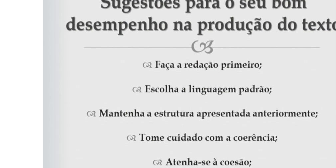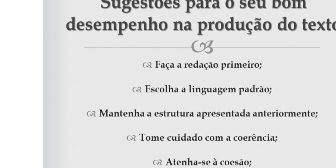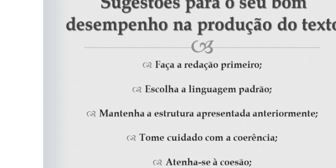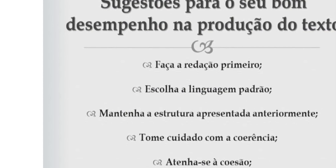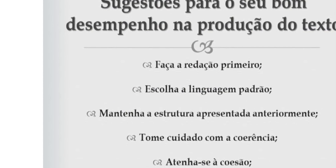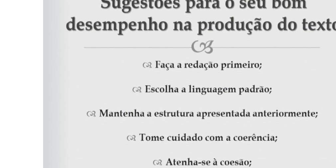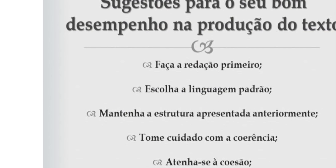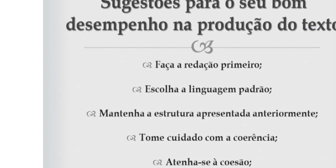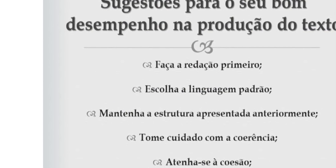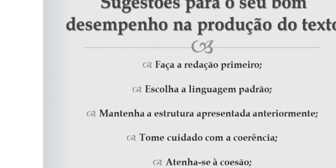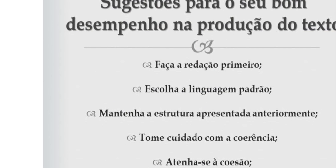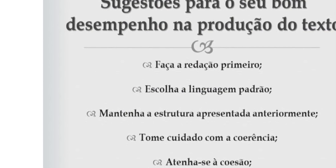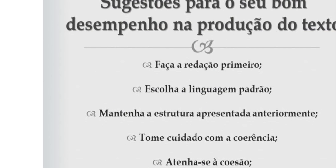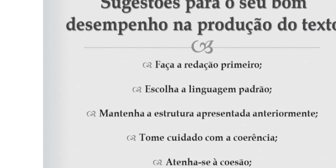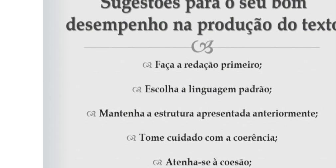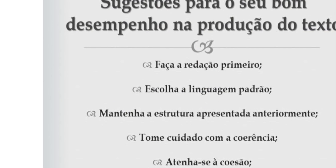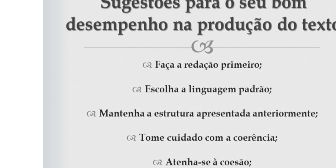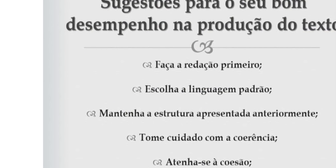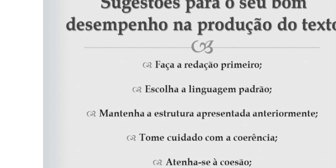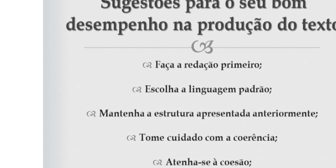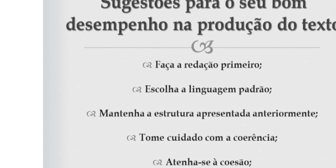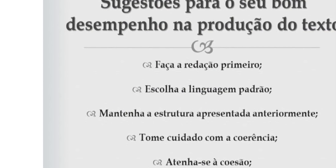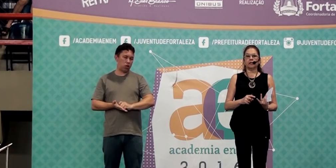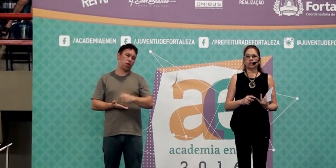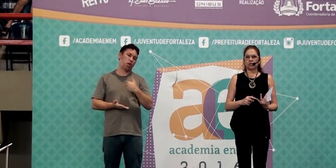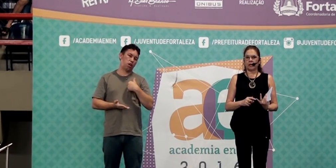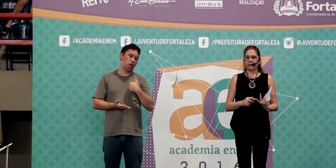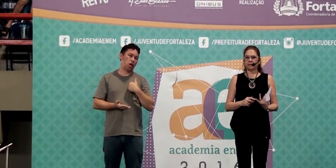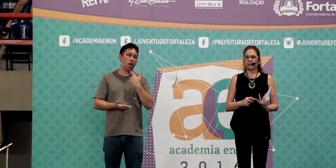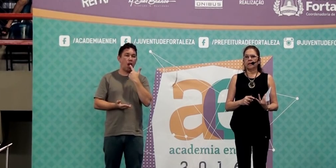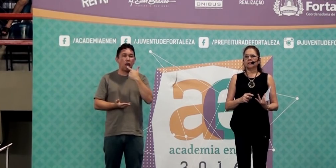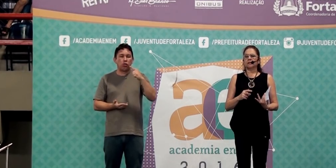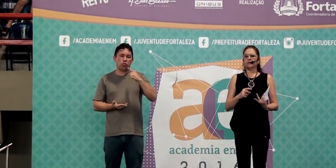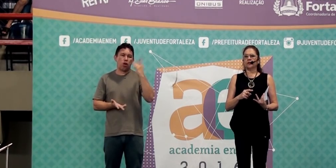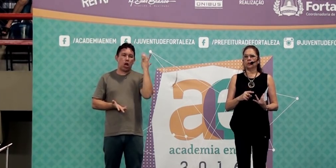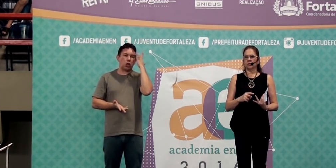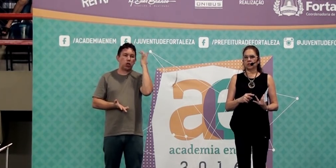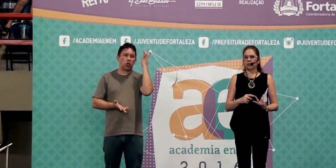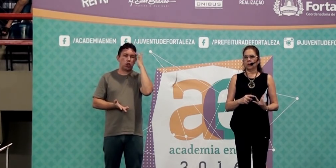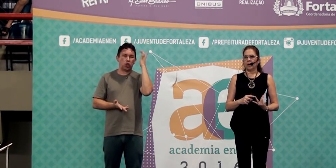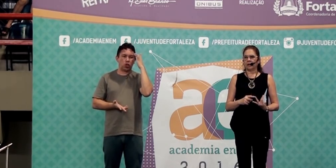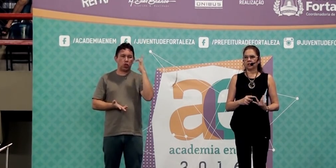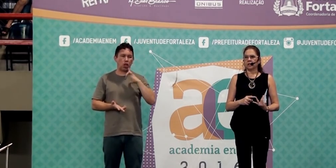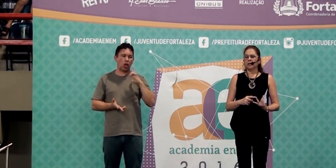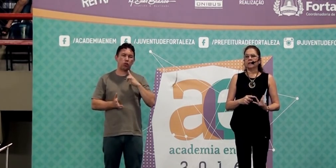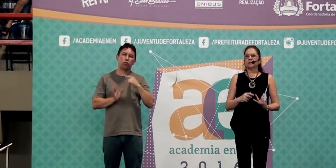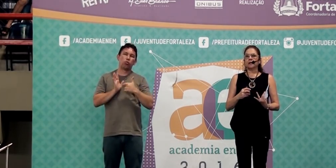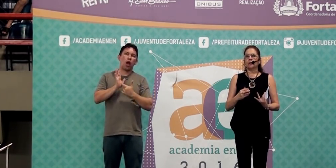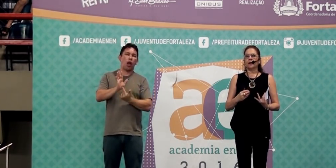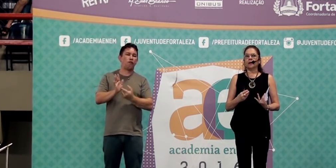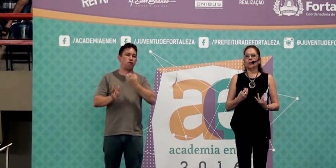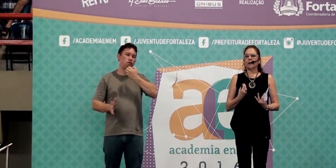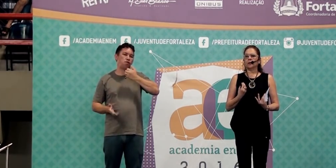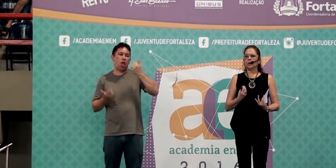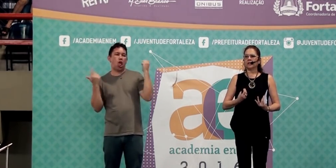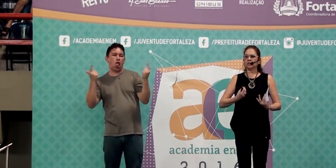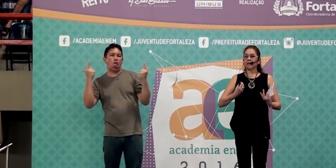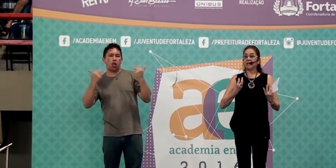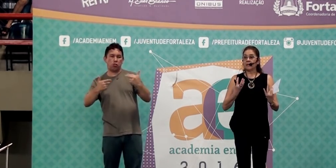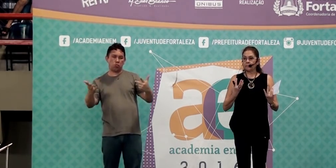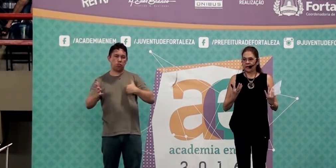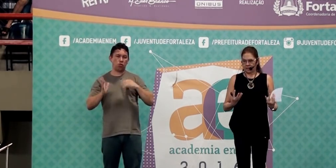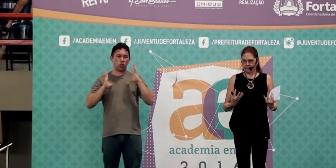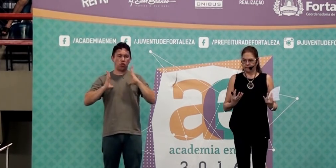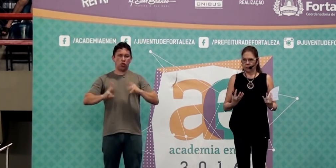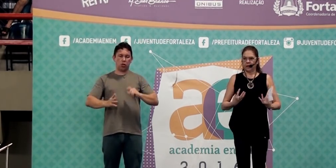linguagem padrão. Que a linguagem padrão é sem clichês, sem figuras de linguagem, é uma